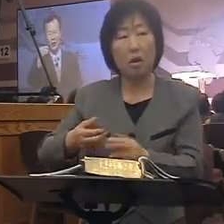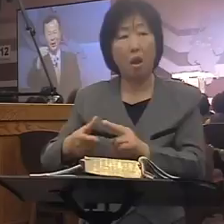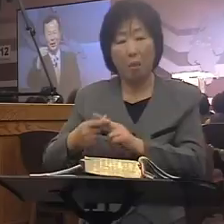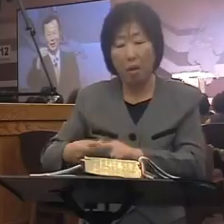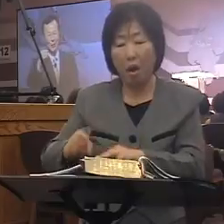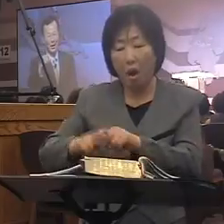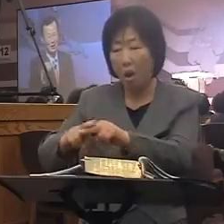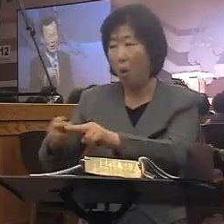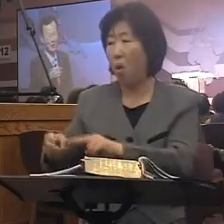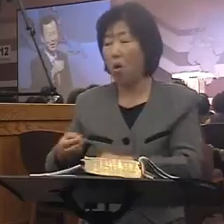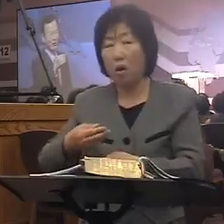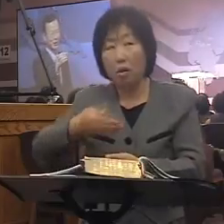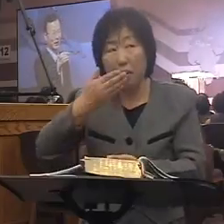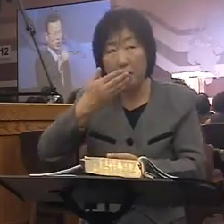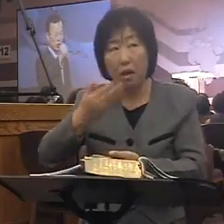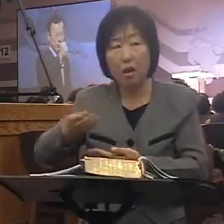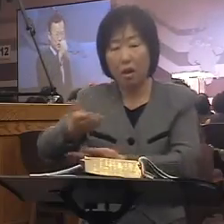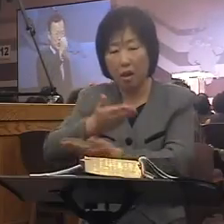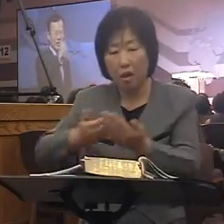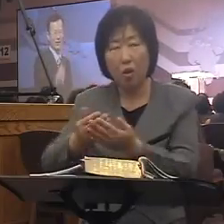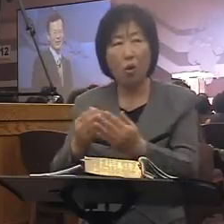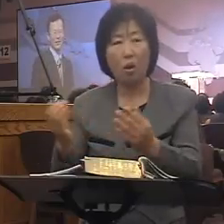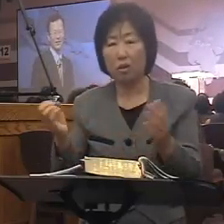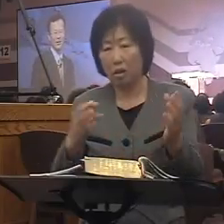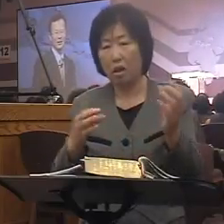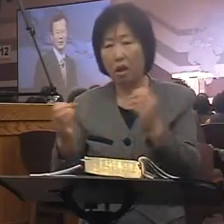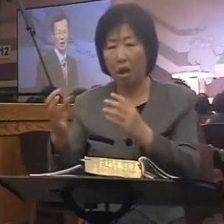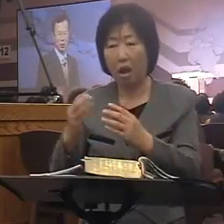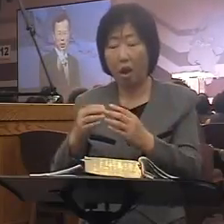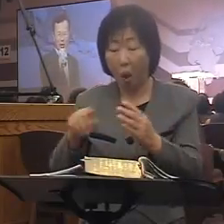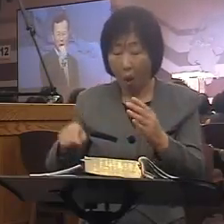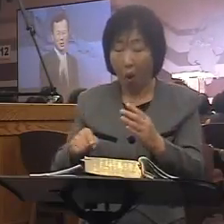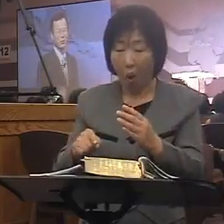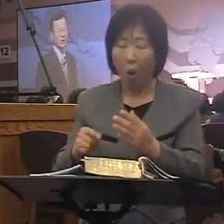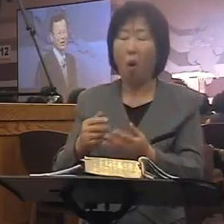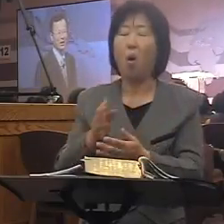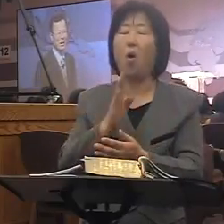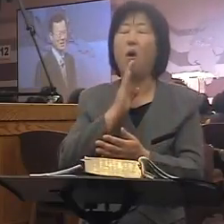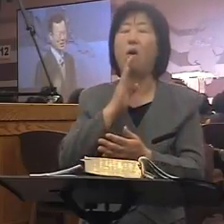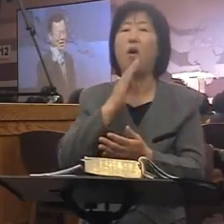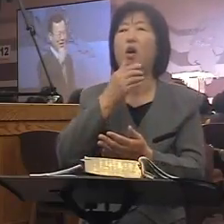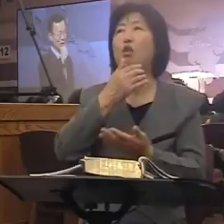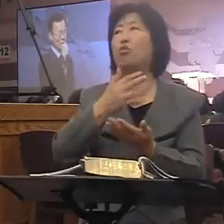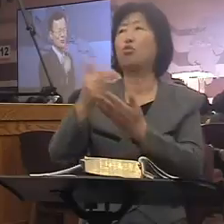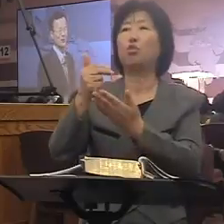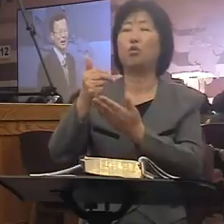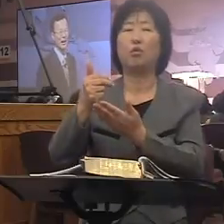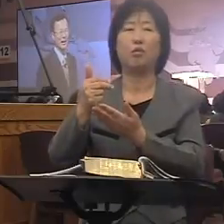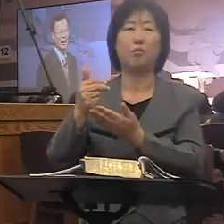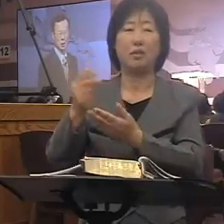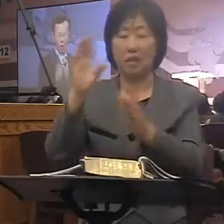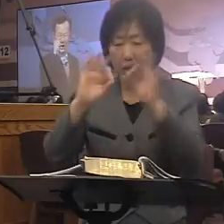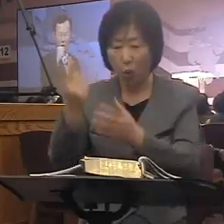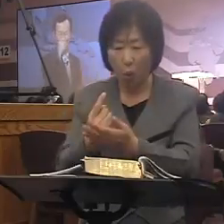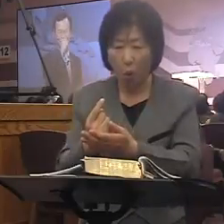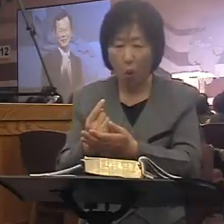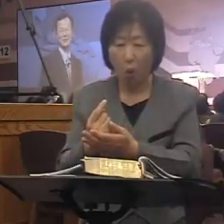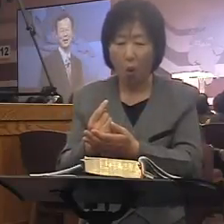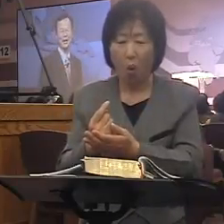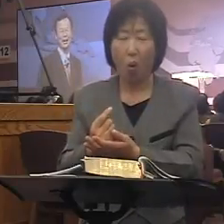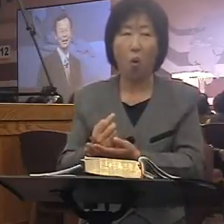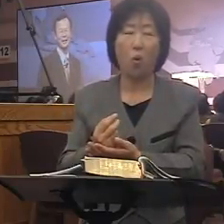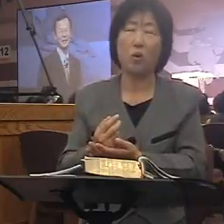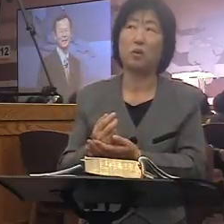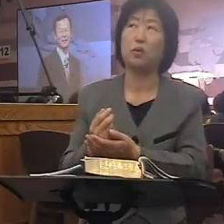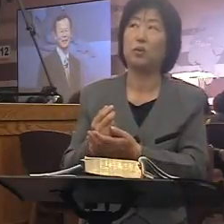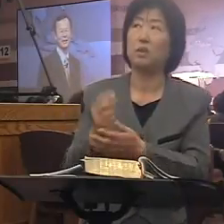나누며 대화를 나누는 가운데 주님이시구나, 나를 찾아오셨구나, 살아계시는구나, 소망이